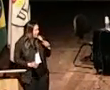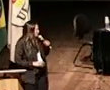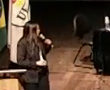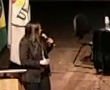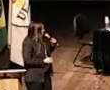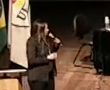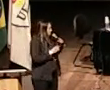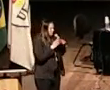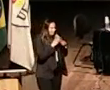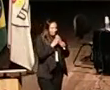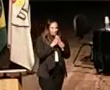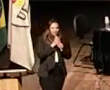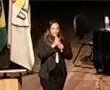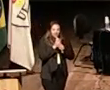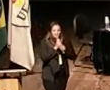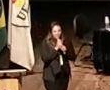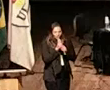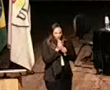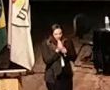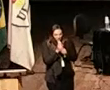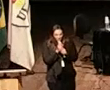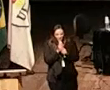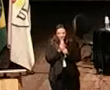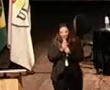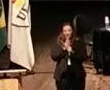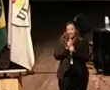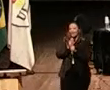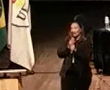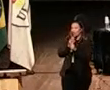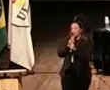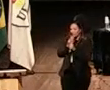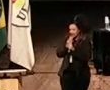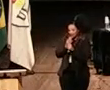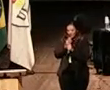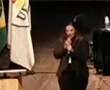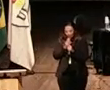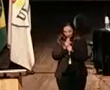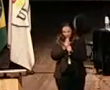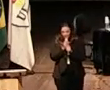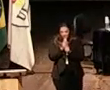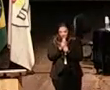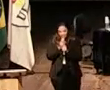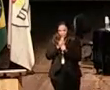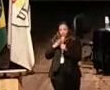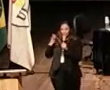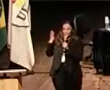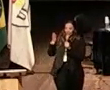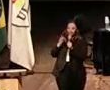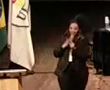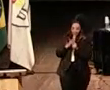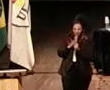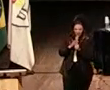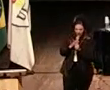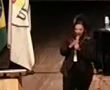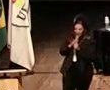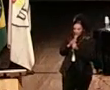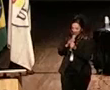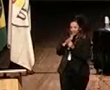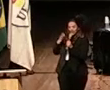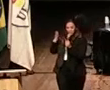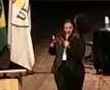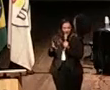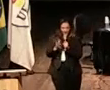Boa tarde a todos e a todas a todos Vou fazer também minha autodescrição em função da TV